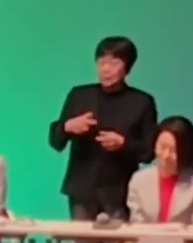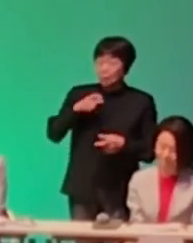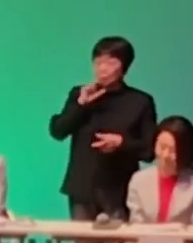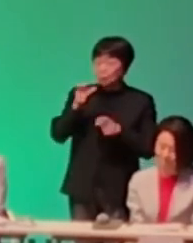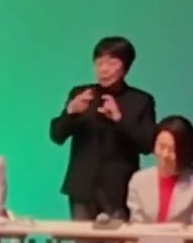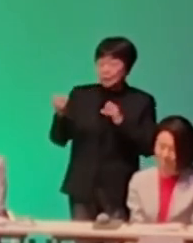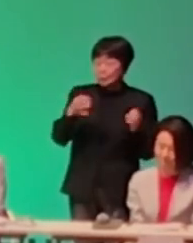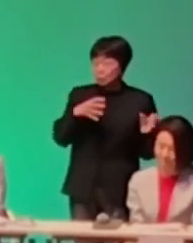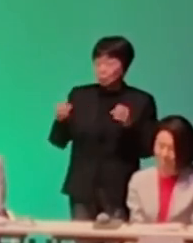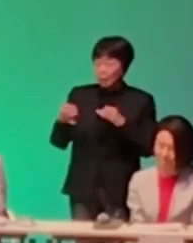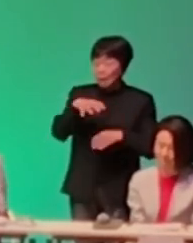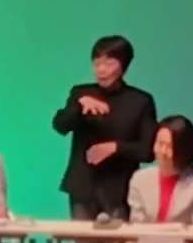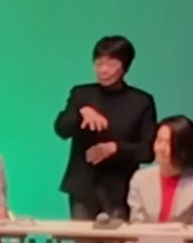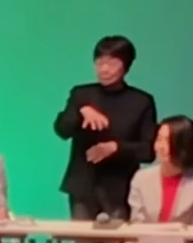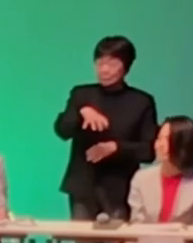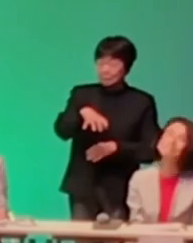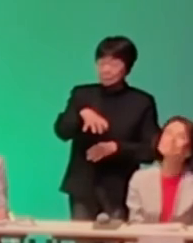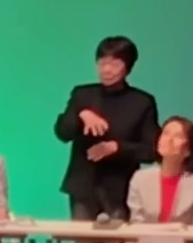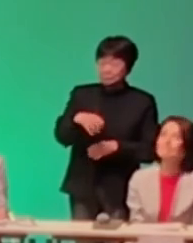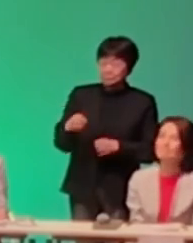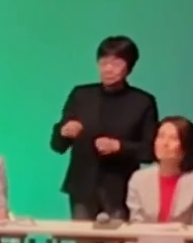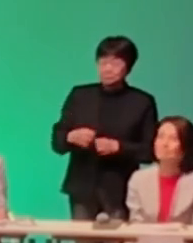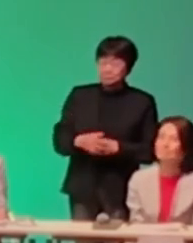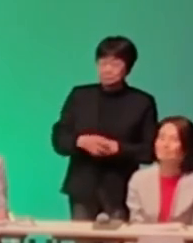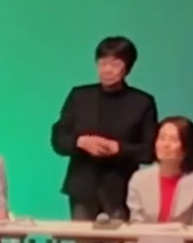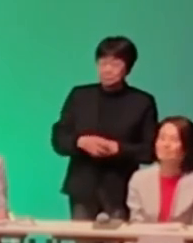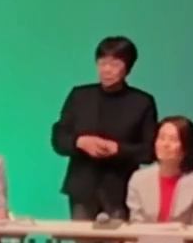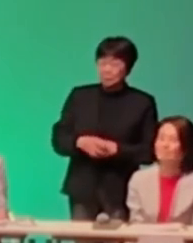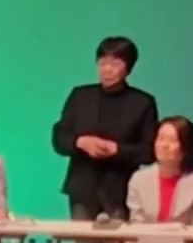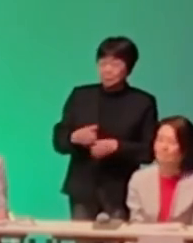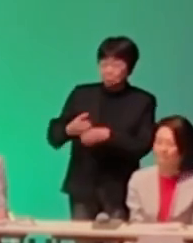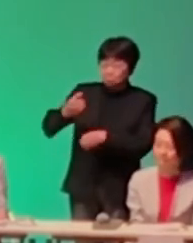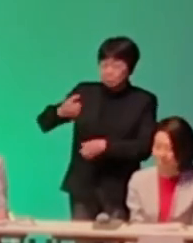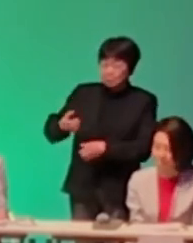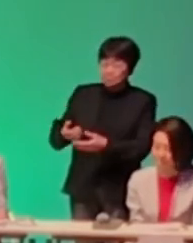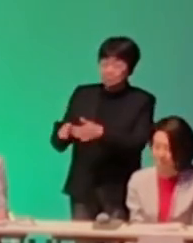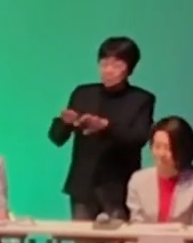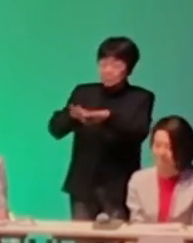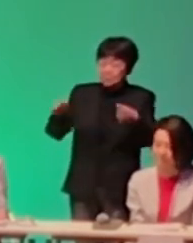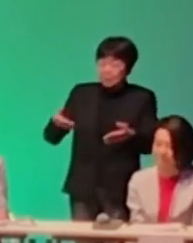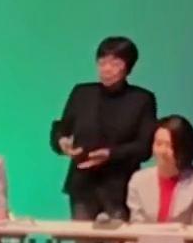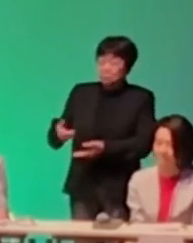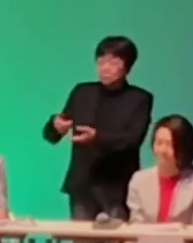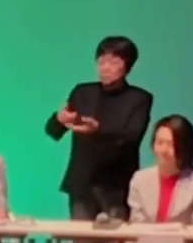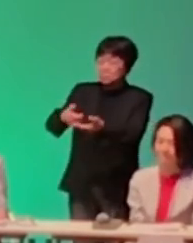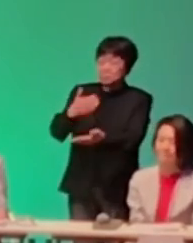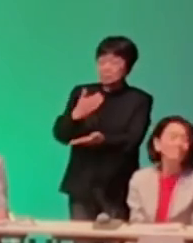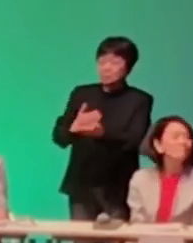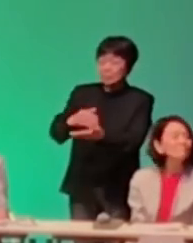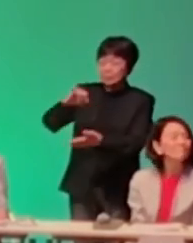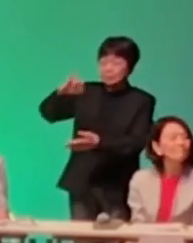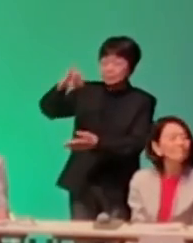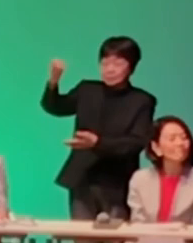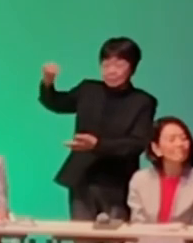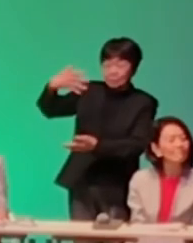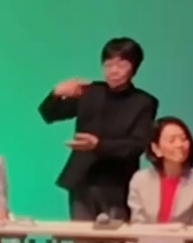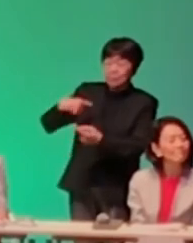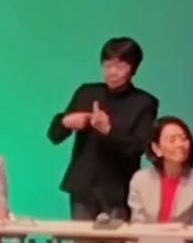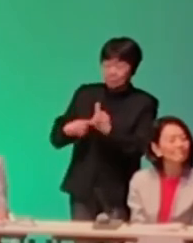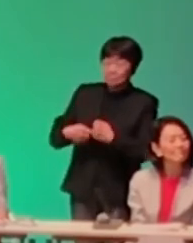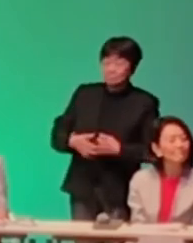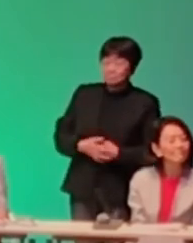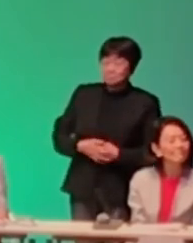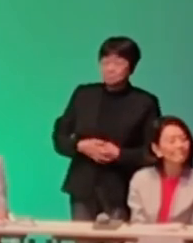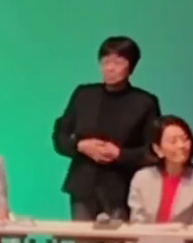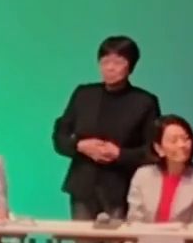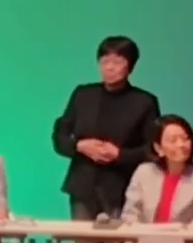席でお酌をしテーブルに回らないでいいと、回るなというふうに言われました。その時